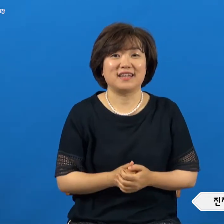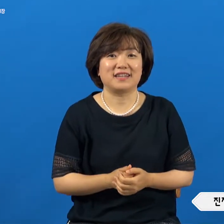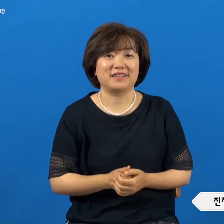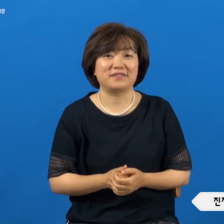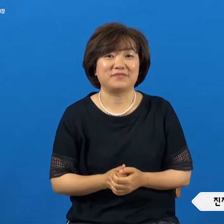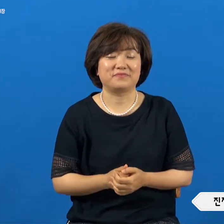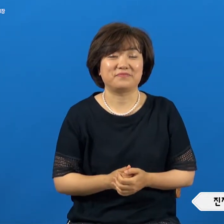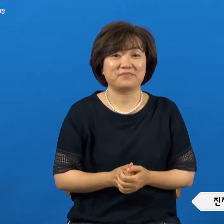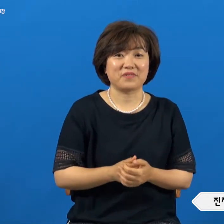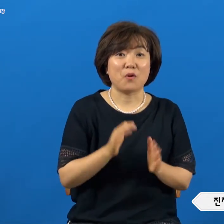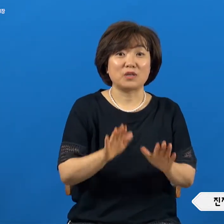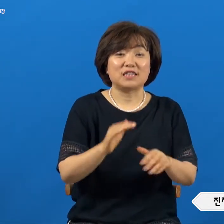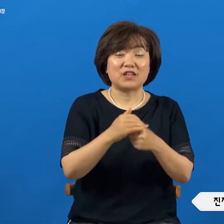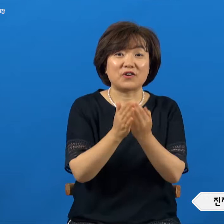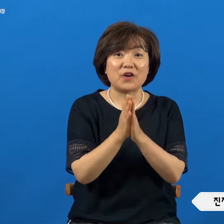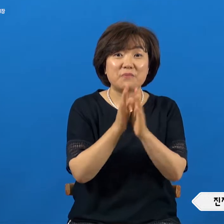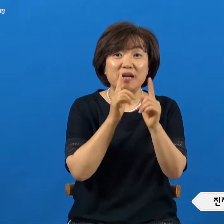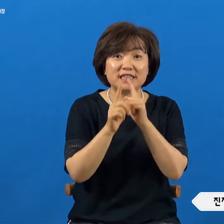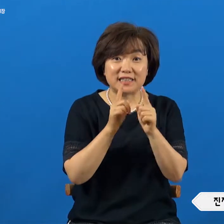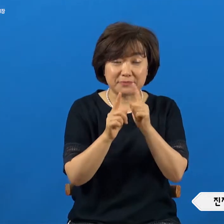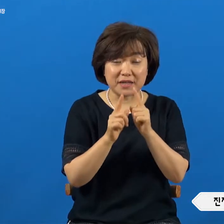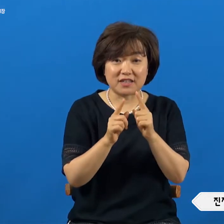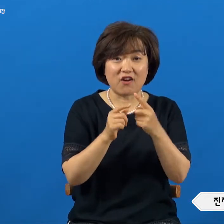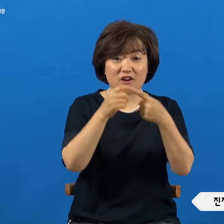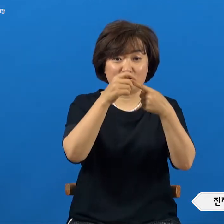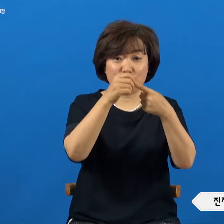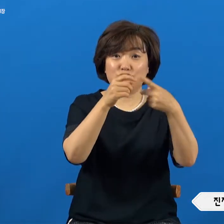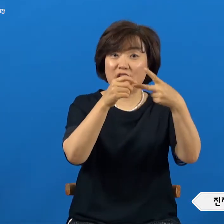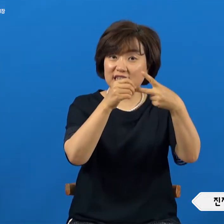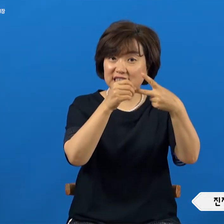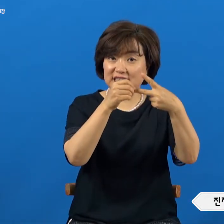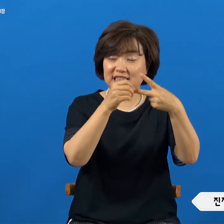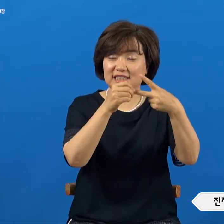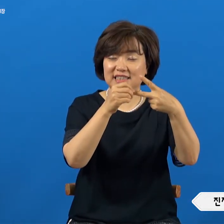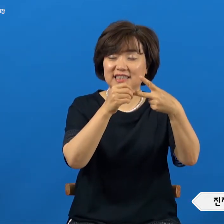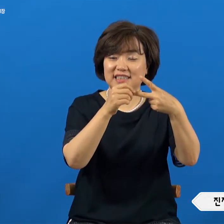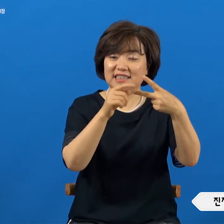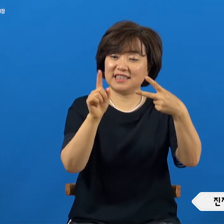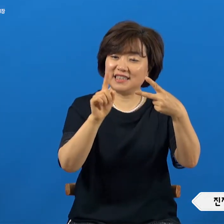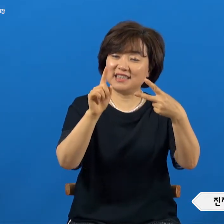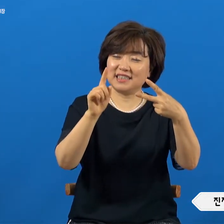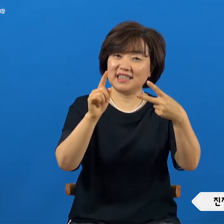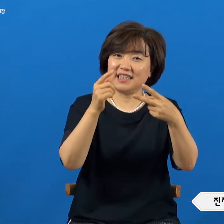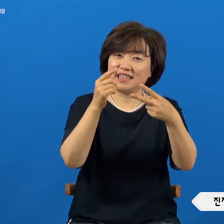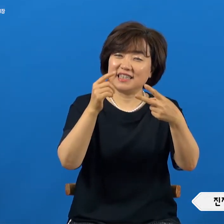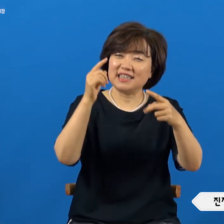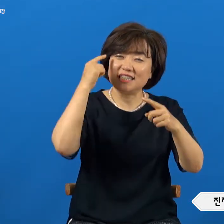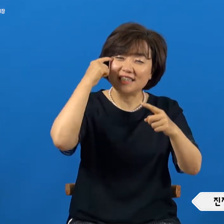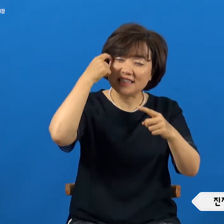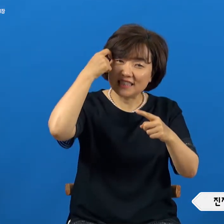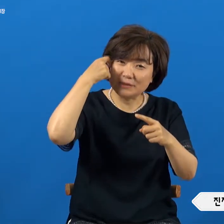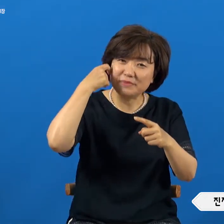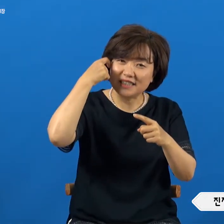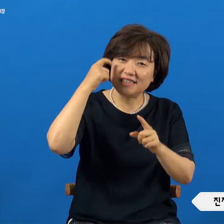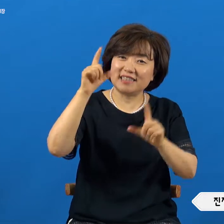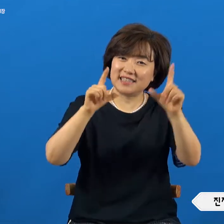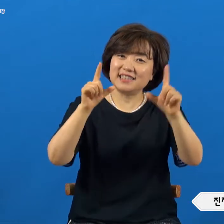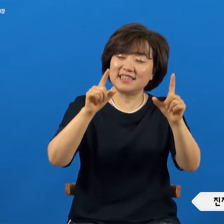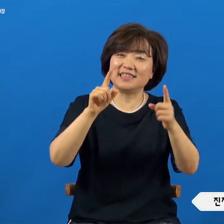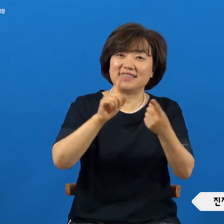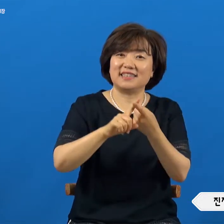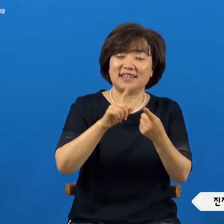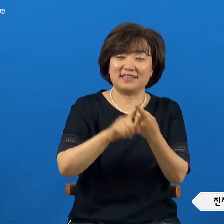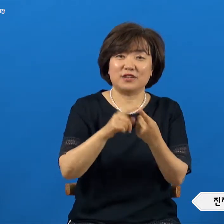됩니다. 그러면서 오늘 성경은 우리에게 두 가지의 이미지를 통해서 성도의 교제의 축복의